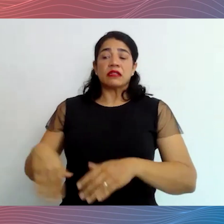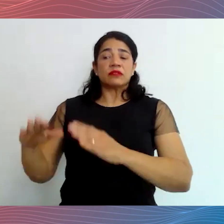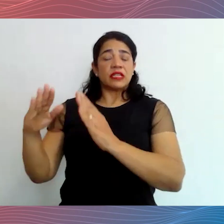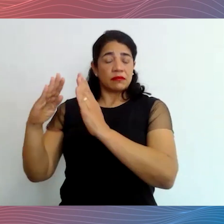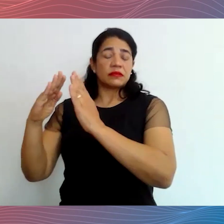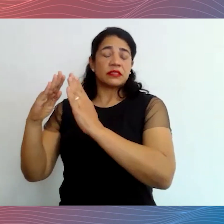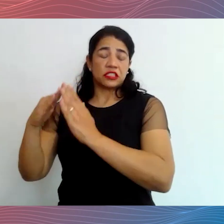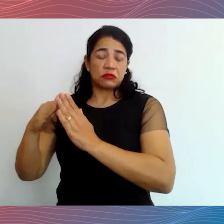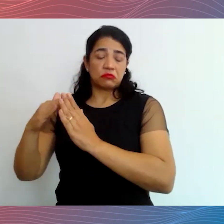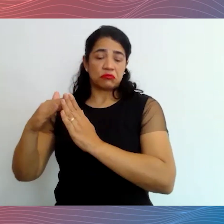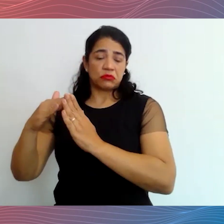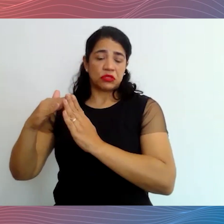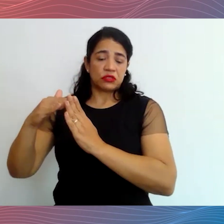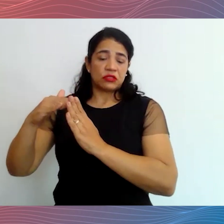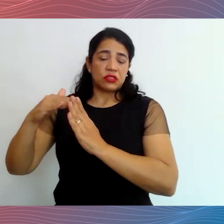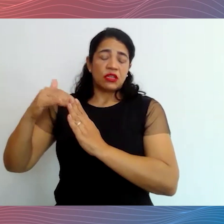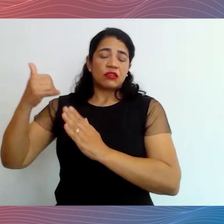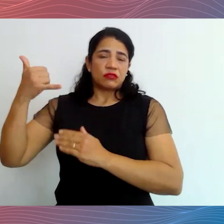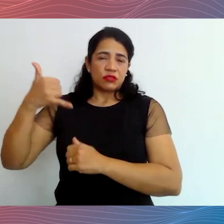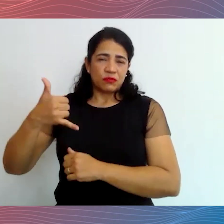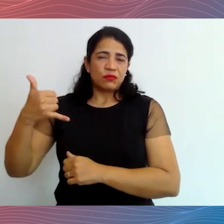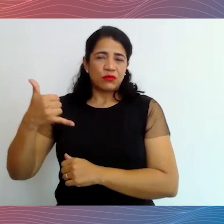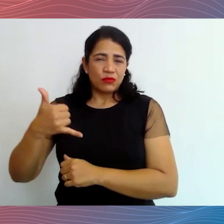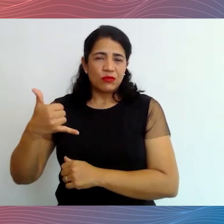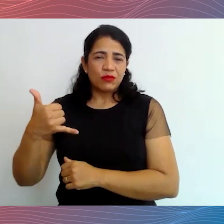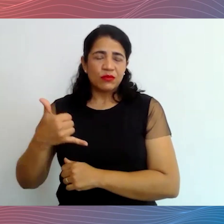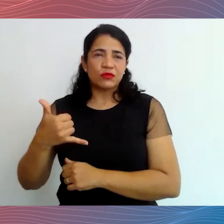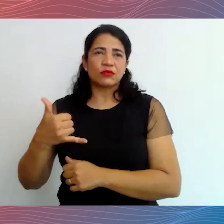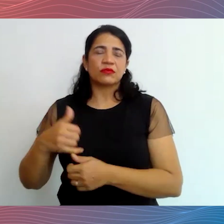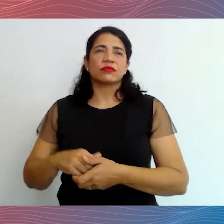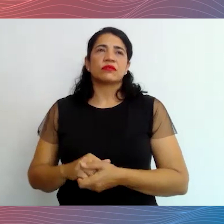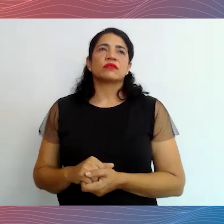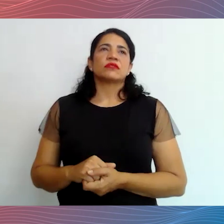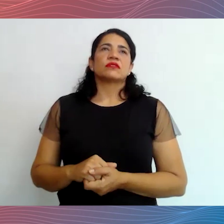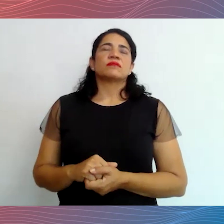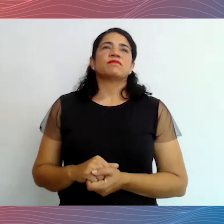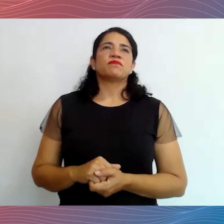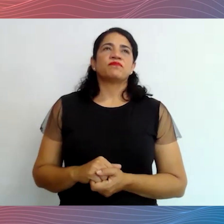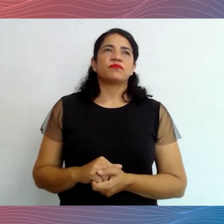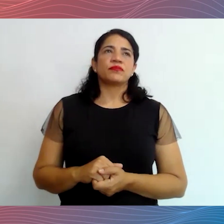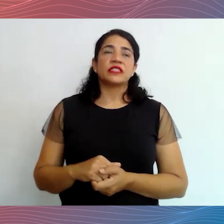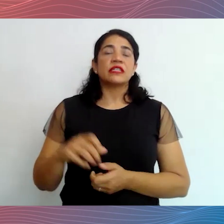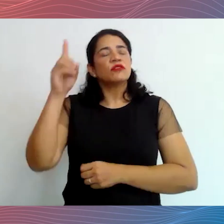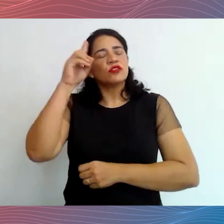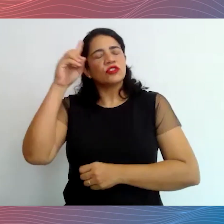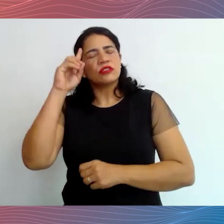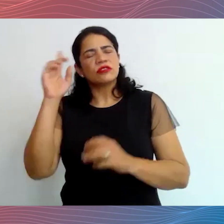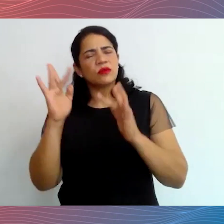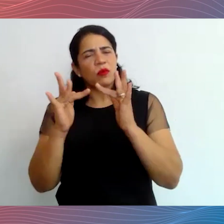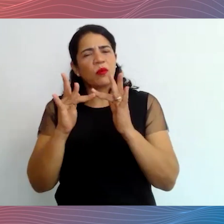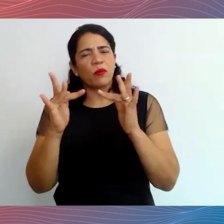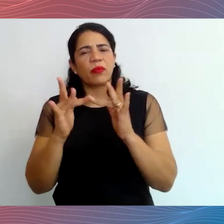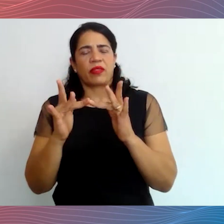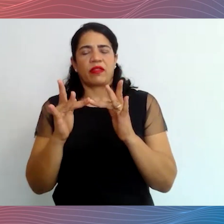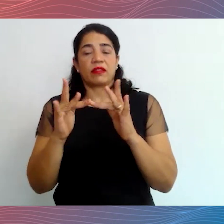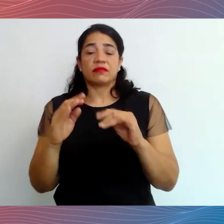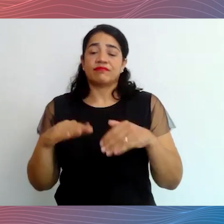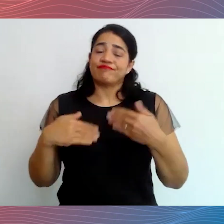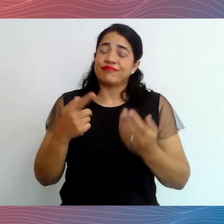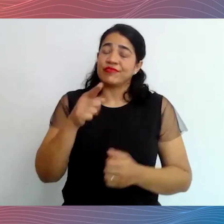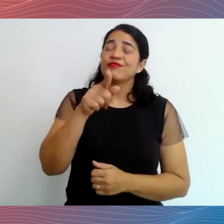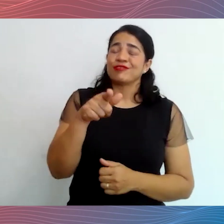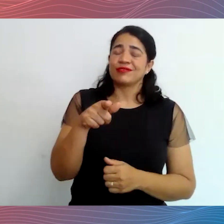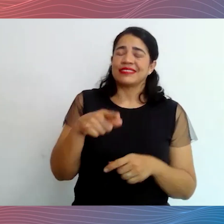você tem o dia a dia, o seu contato nas ruas. Então você pode ser esse canal da